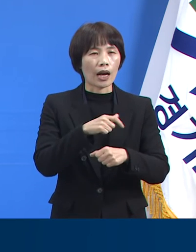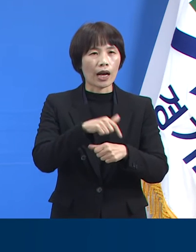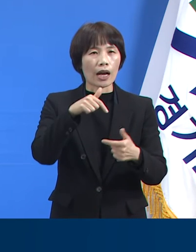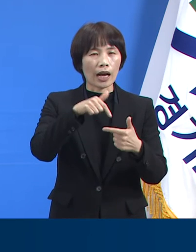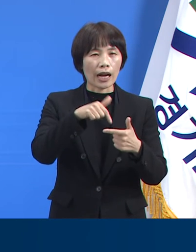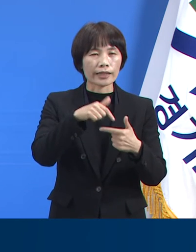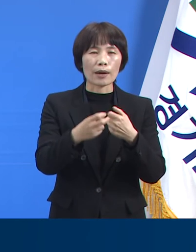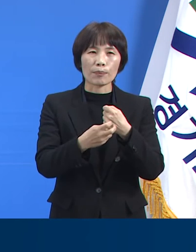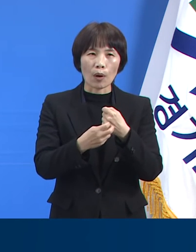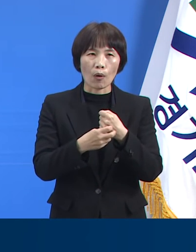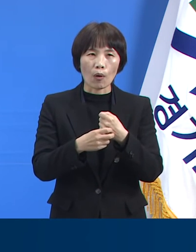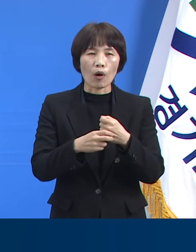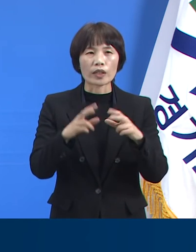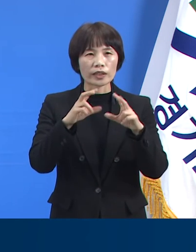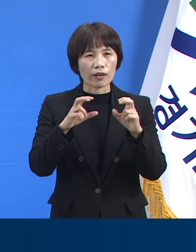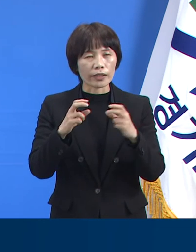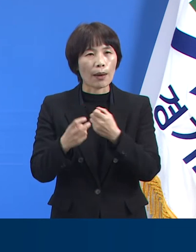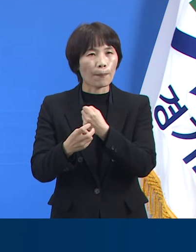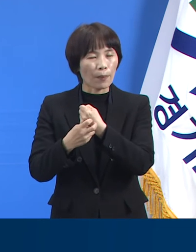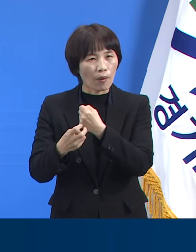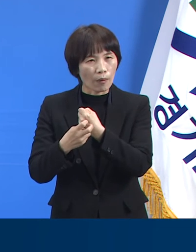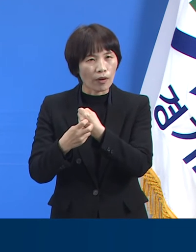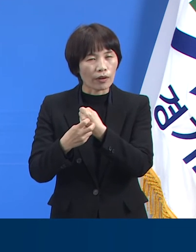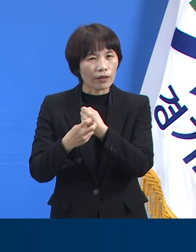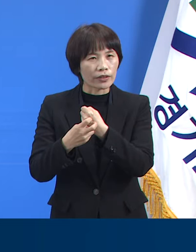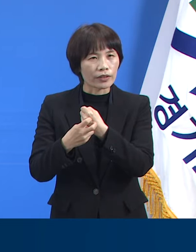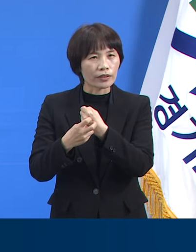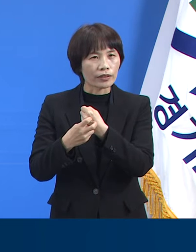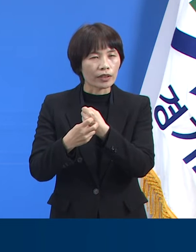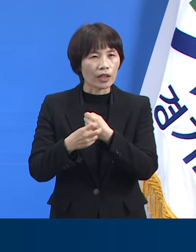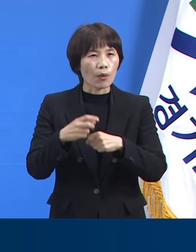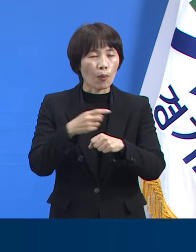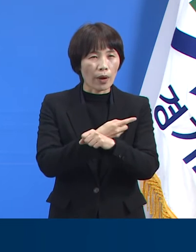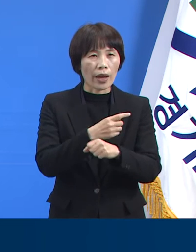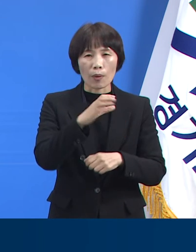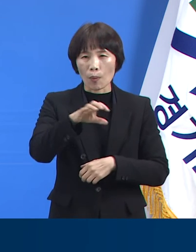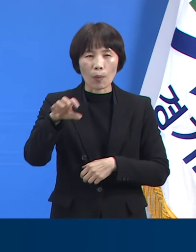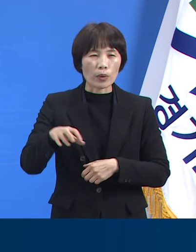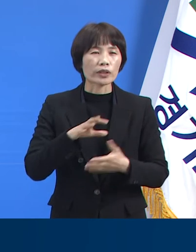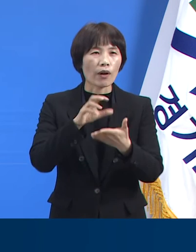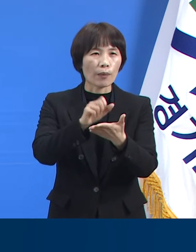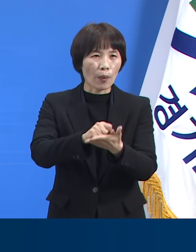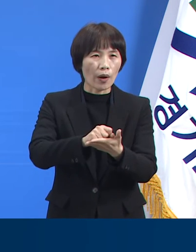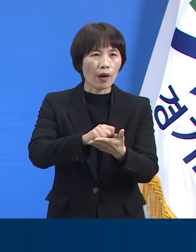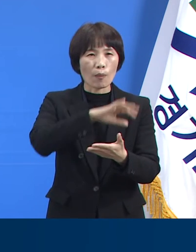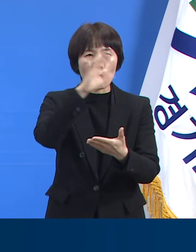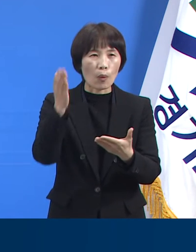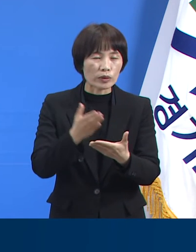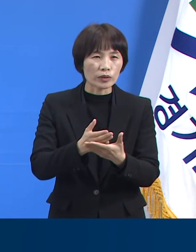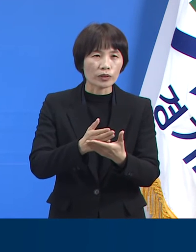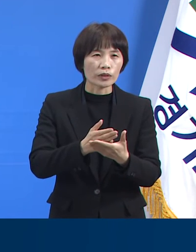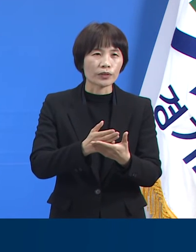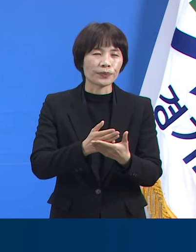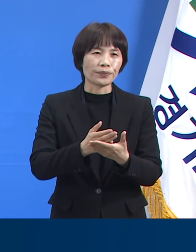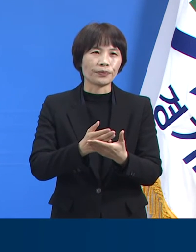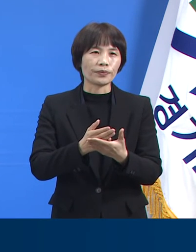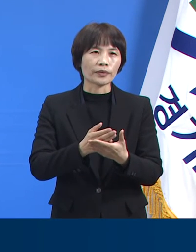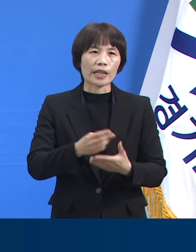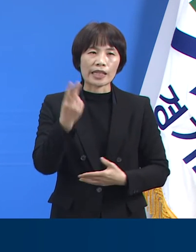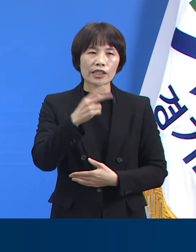107병상, 성남중앙병원 35병상 등 316병상을 추가 확보하여 현재 확보한 병상은 총